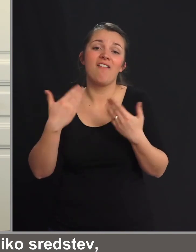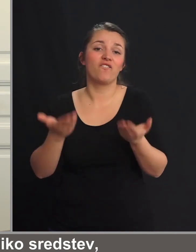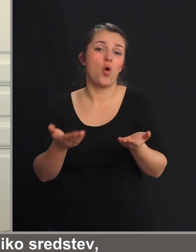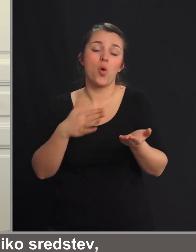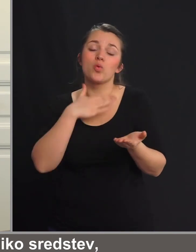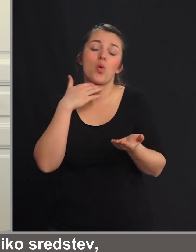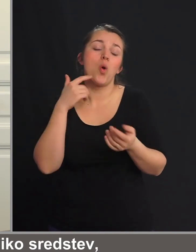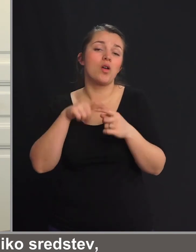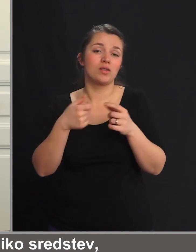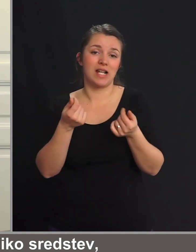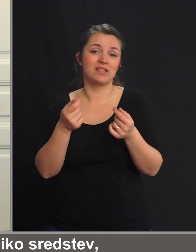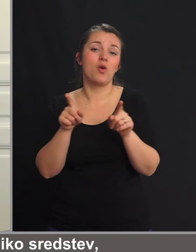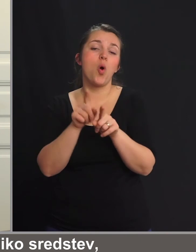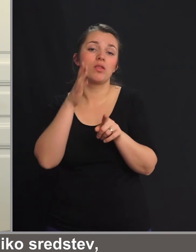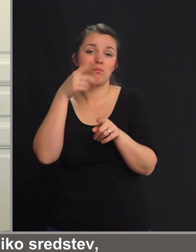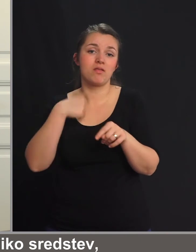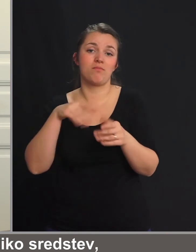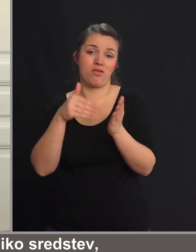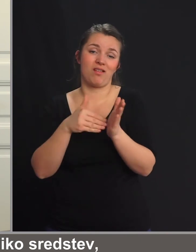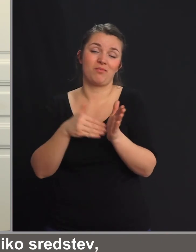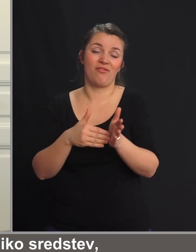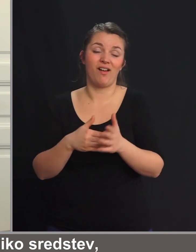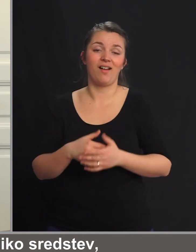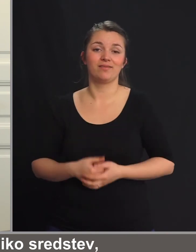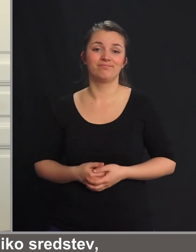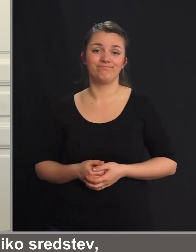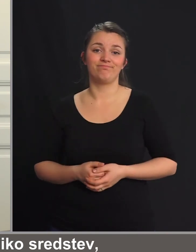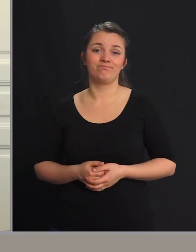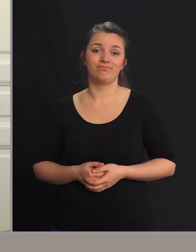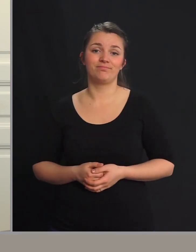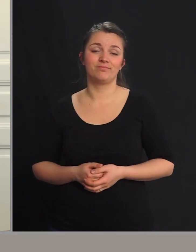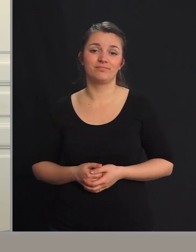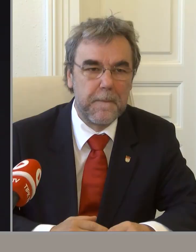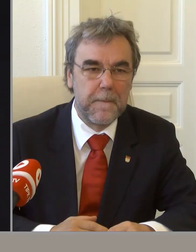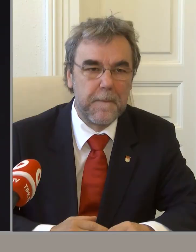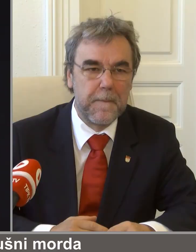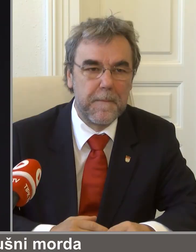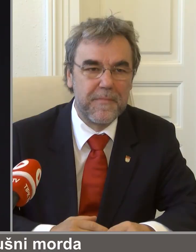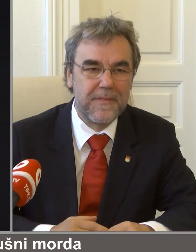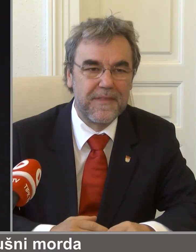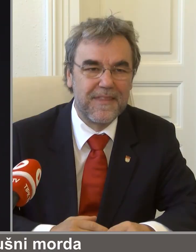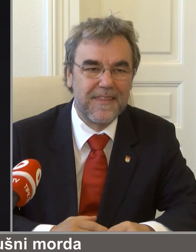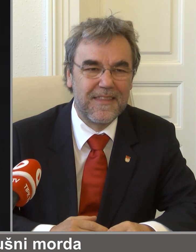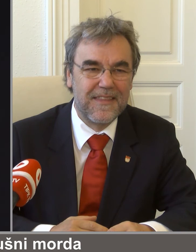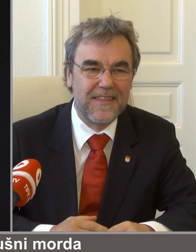ni na voljo toliko sredstev, kot bi jih potrebovali.